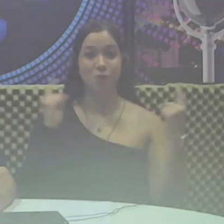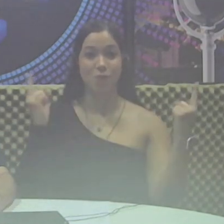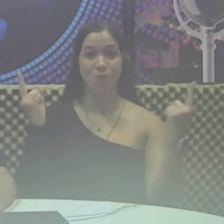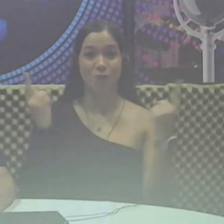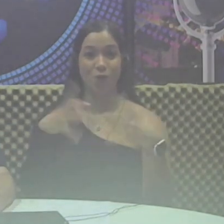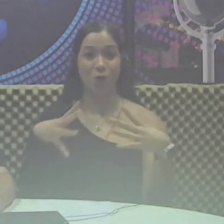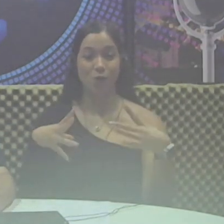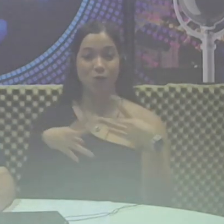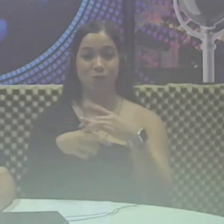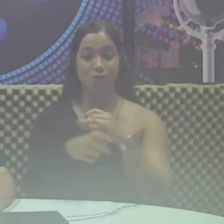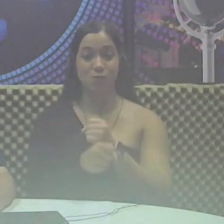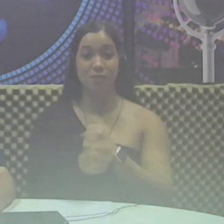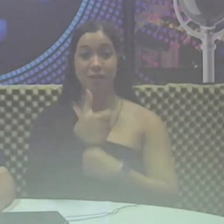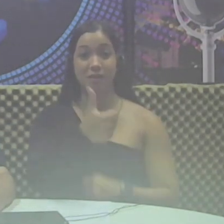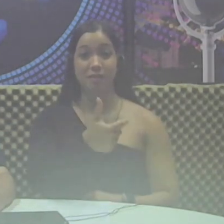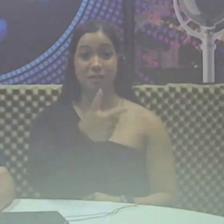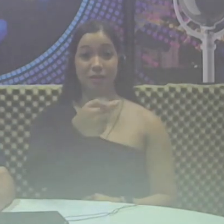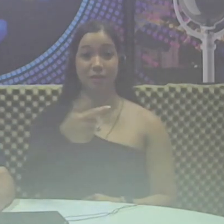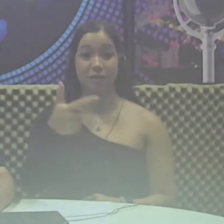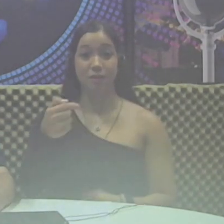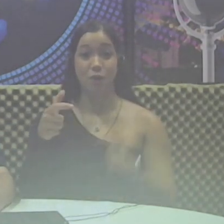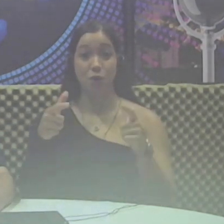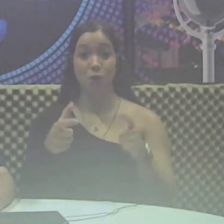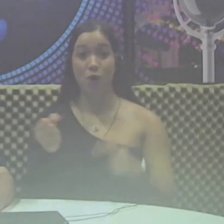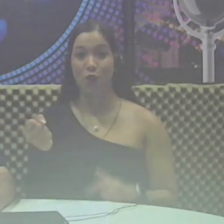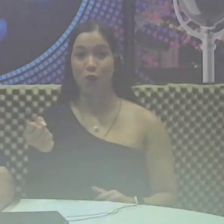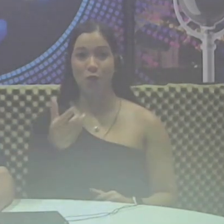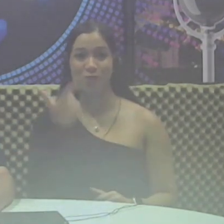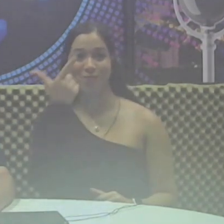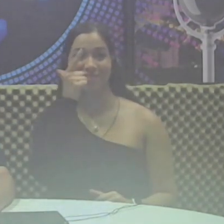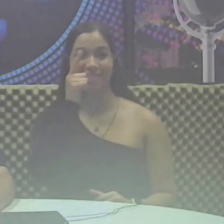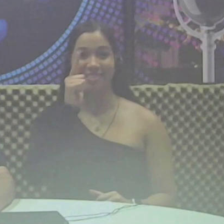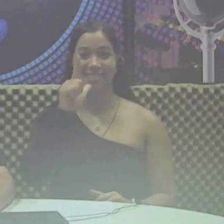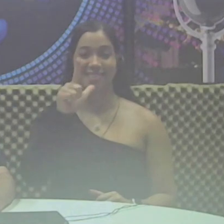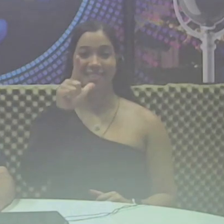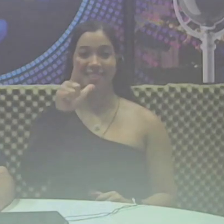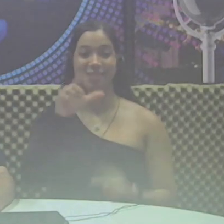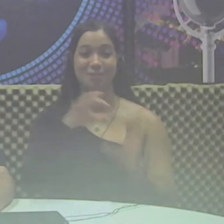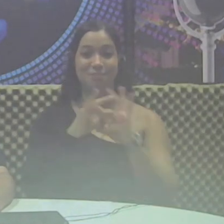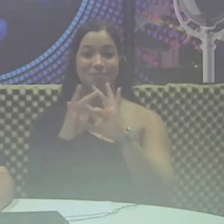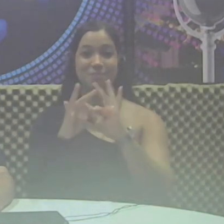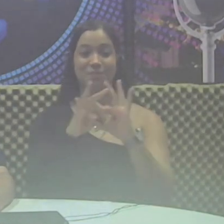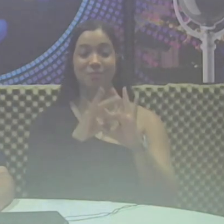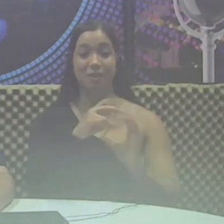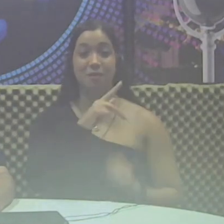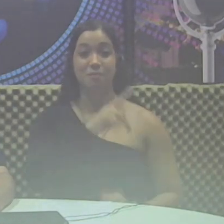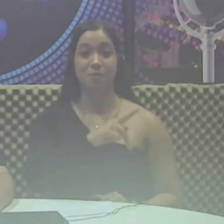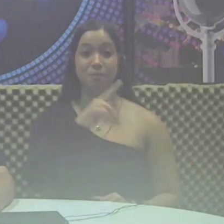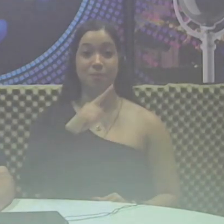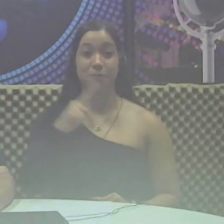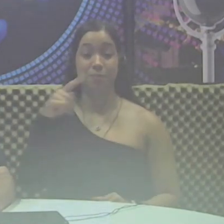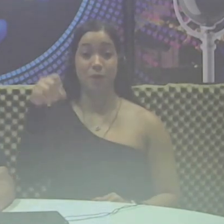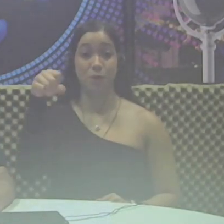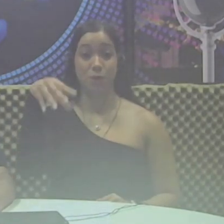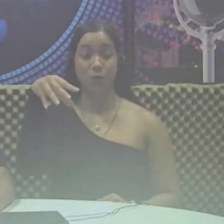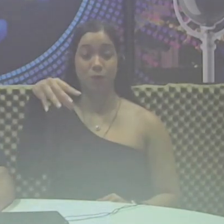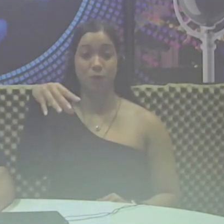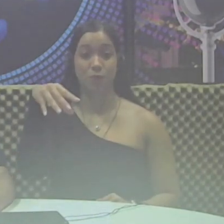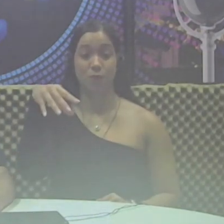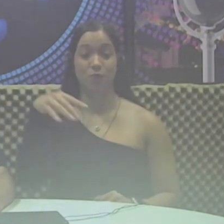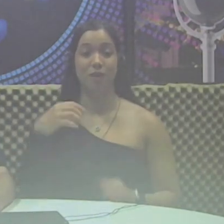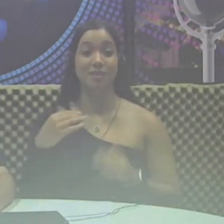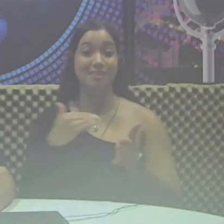todo, 177 locais novos serão contemplados pela parceria público-privada, a PPP, conduzida por